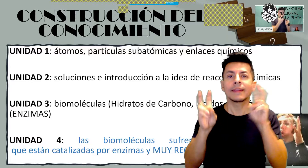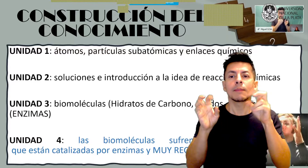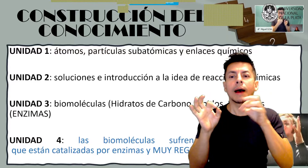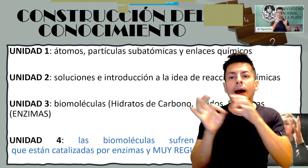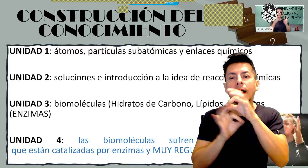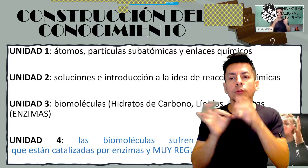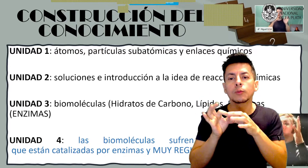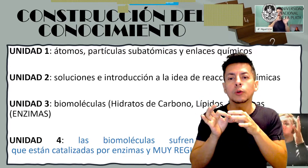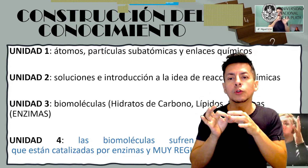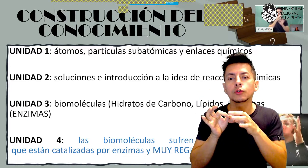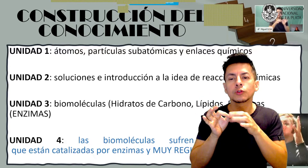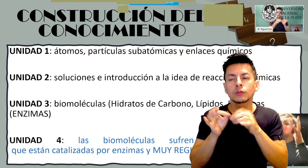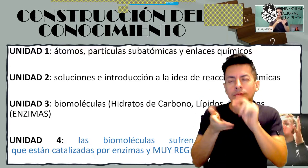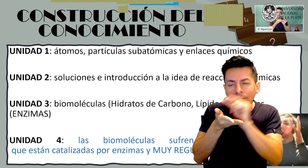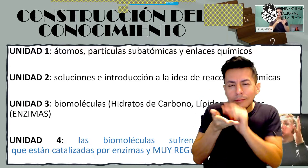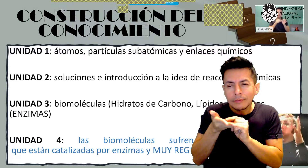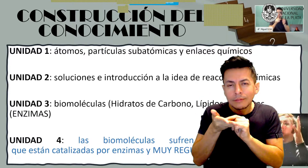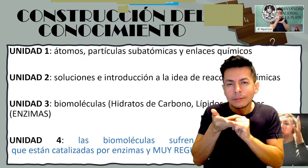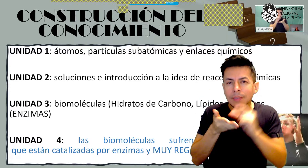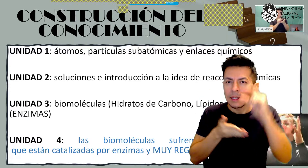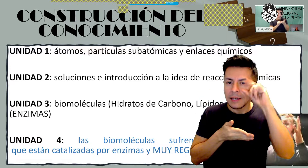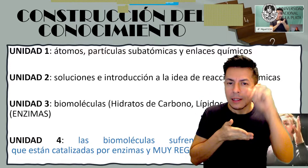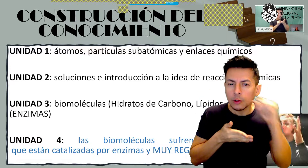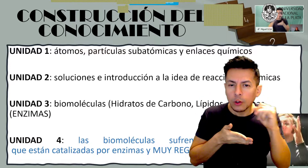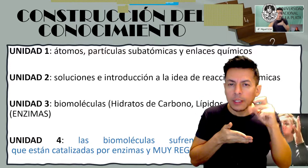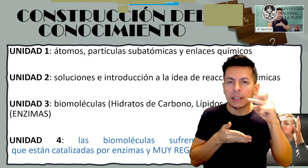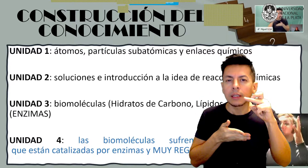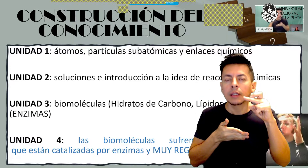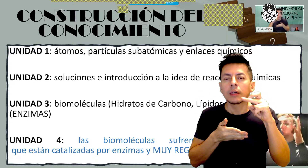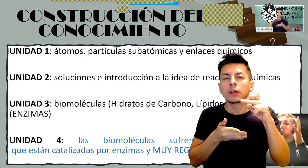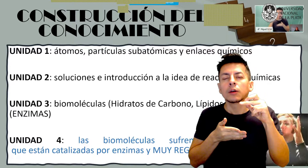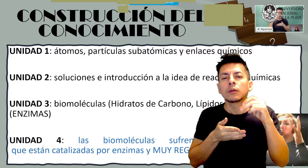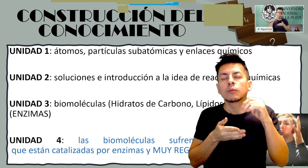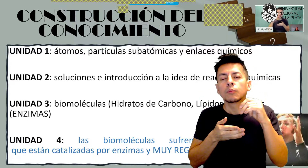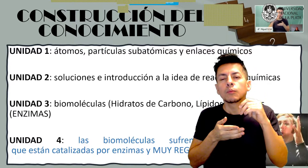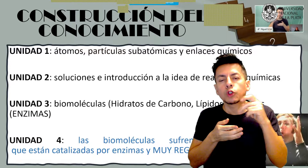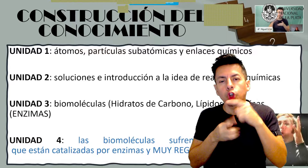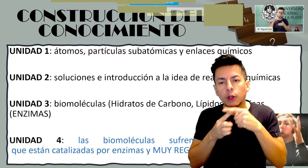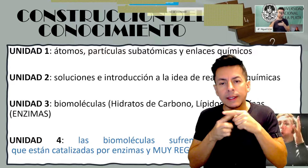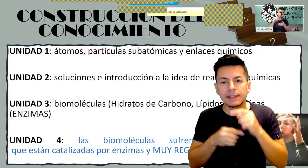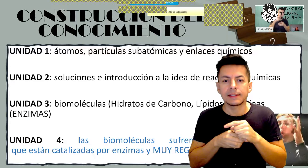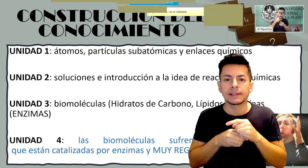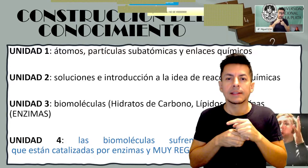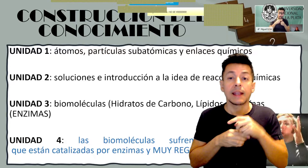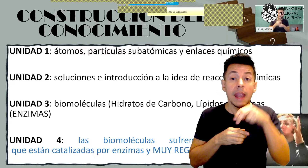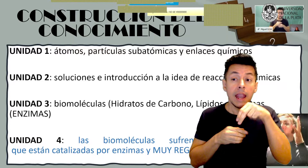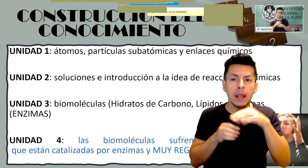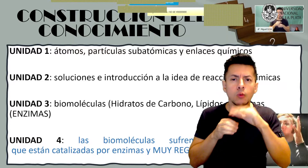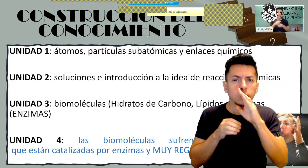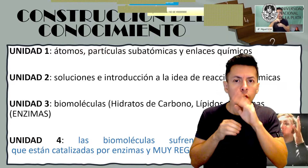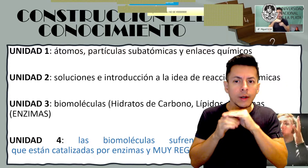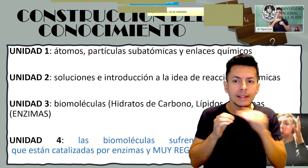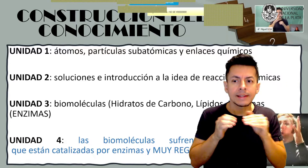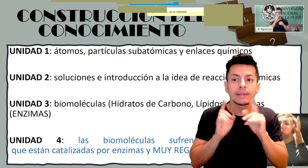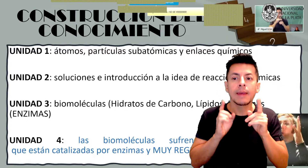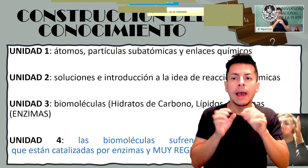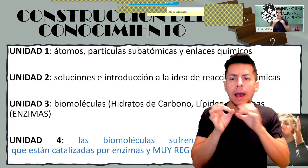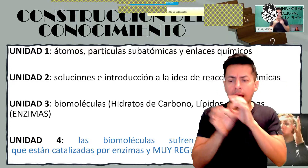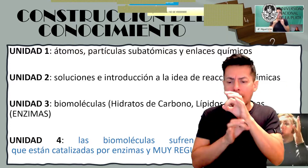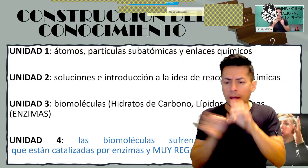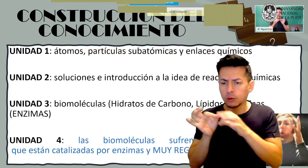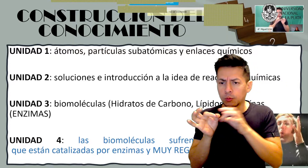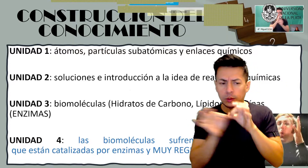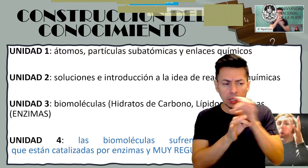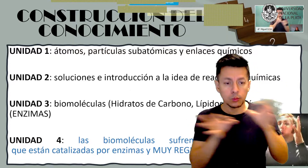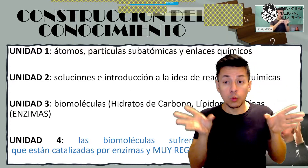componen, como los electrones, los protones y los neutrones, y también hablamos de cómo los átomos se unen entre sí